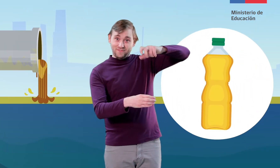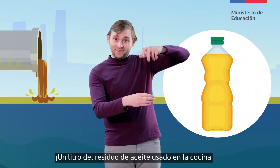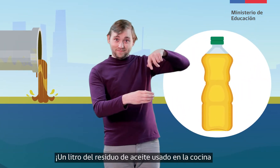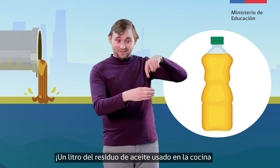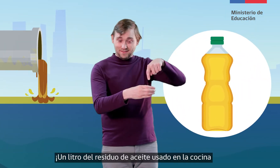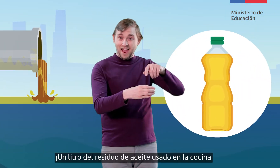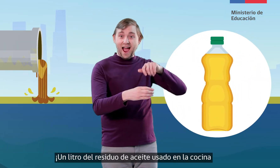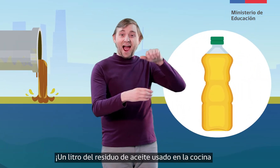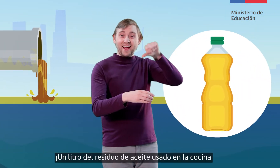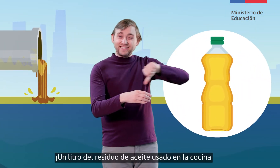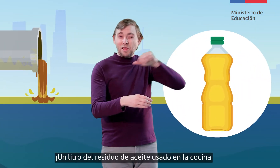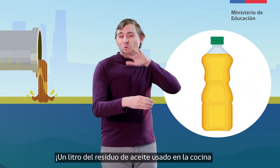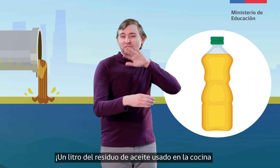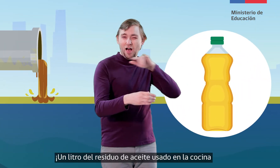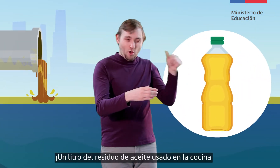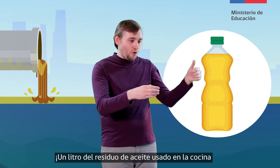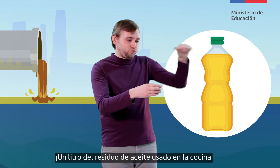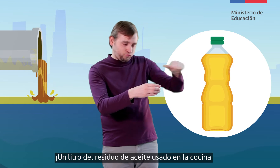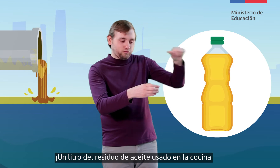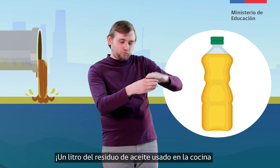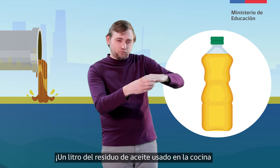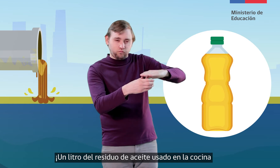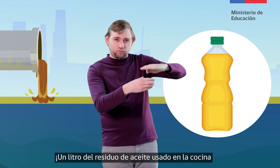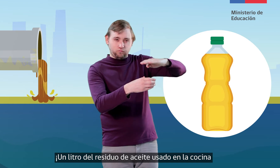Un litro de residuo de aceite usado en la cocina